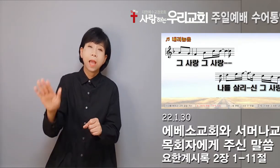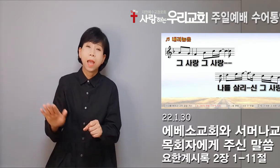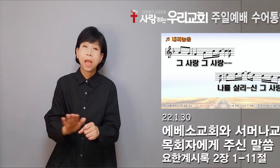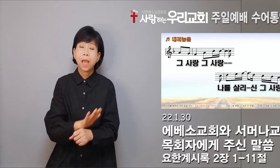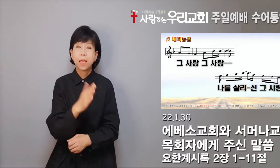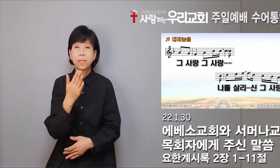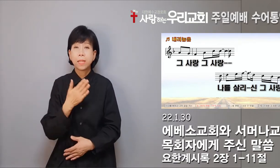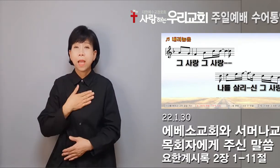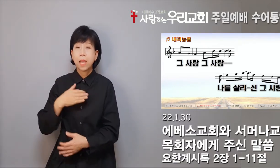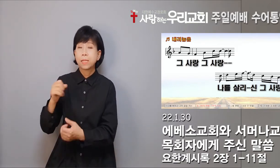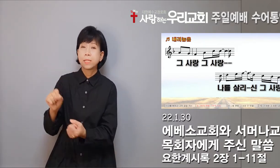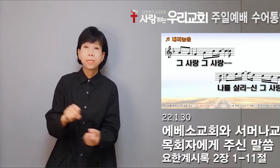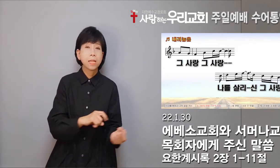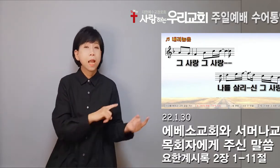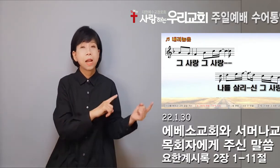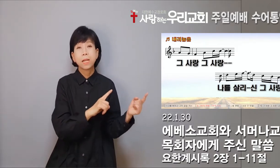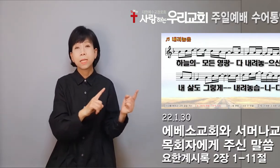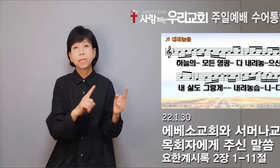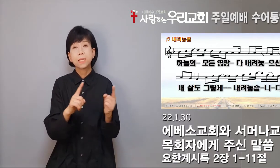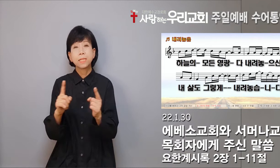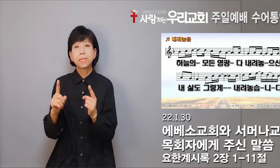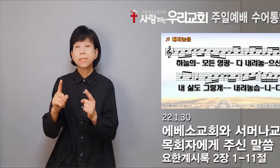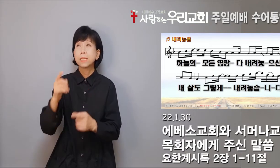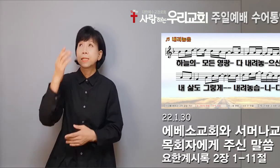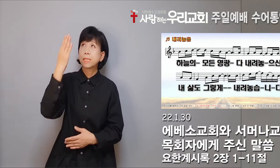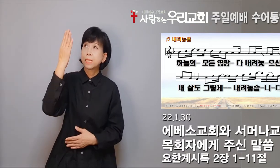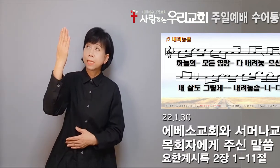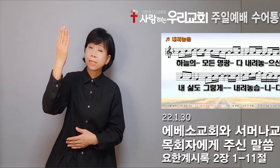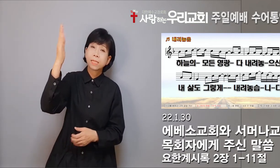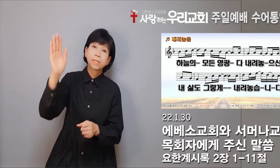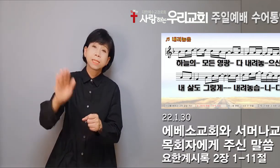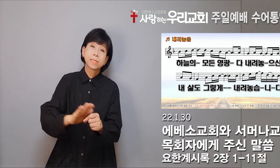나를 살리신 그 사랑